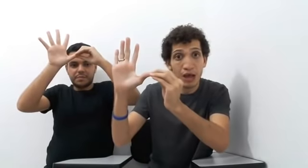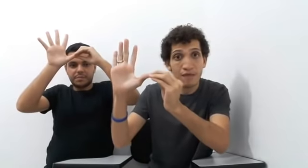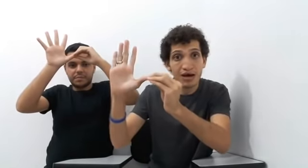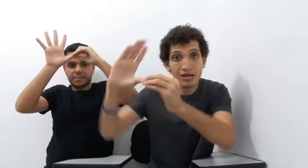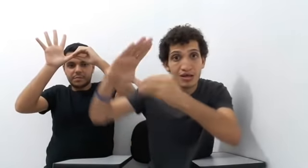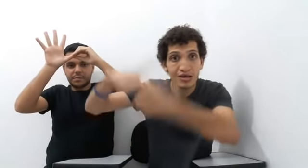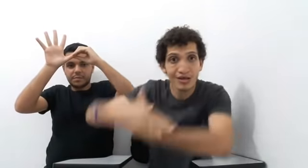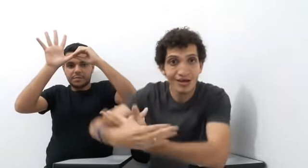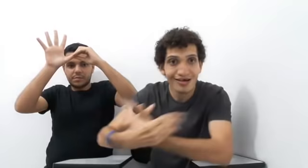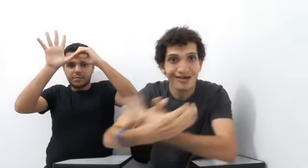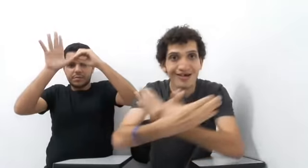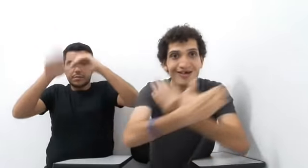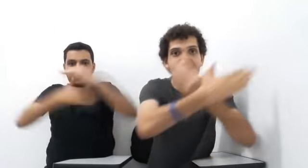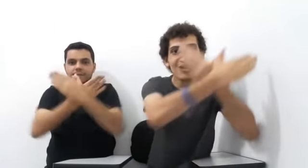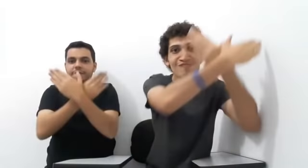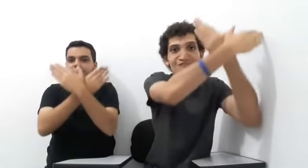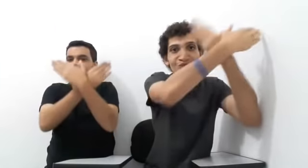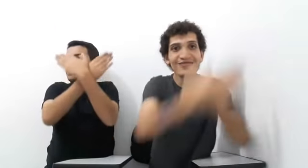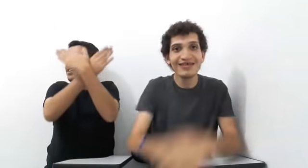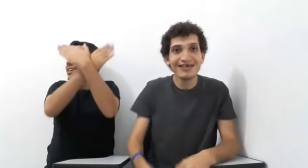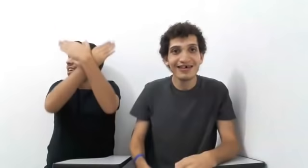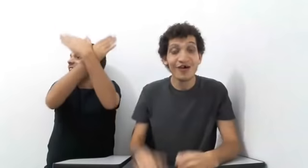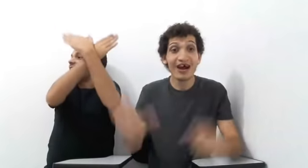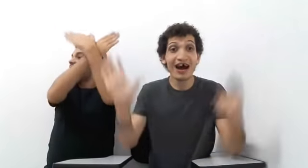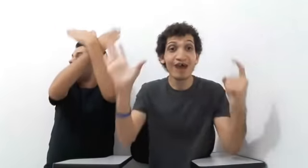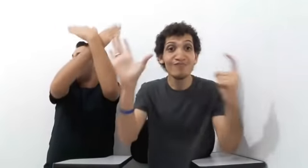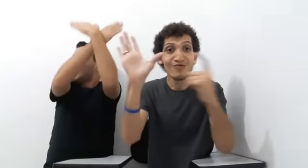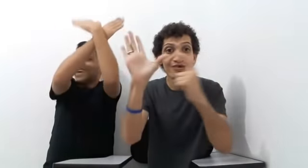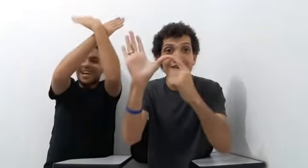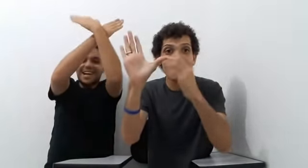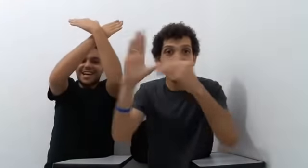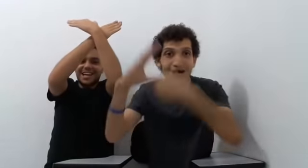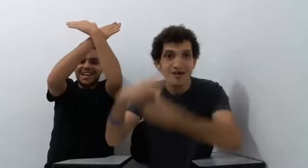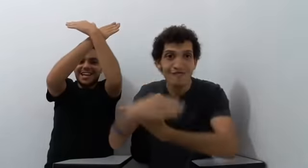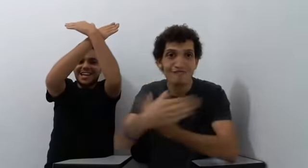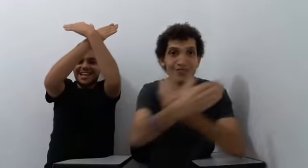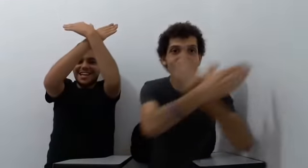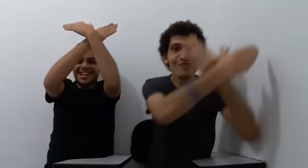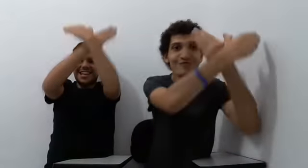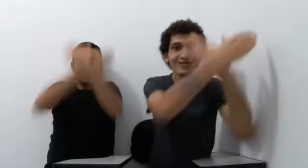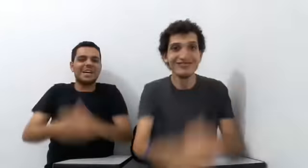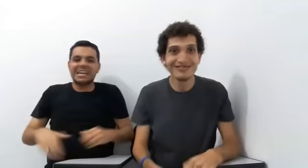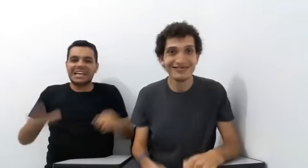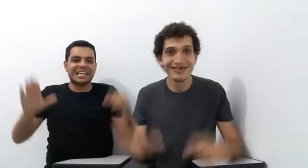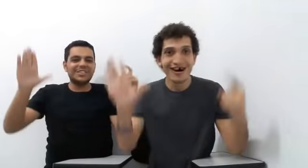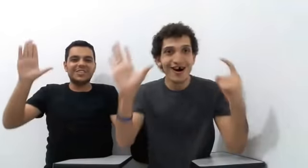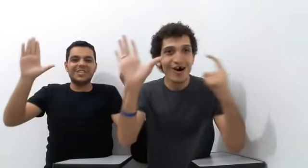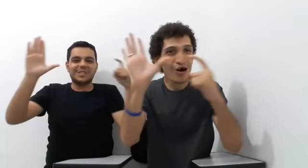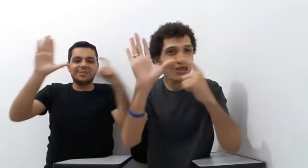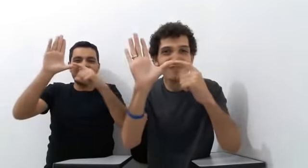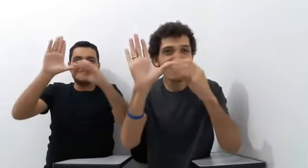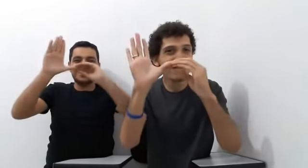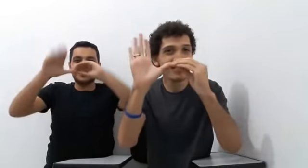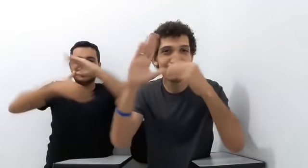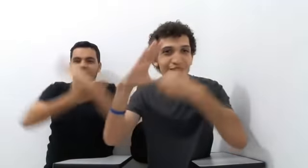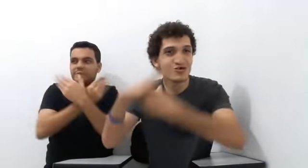vai, vira borboleta. Bora rápido. Metamorfose. Lindíssimo. Olha que bonito esse sinal,